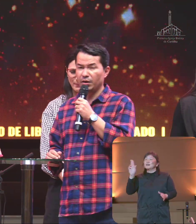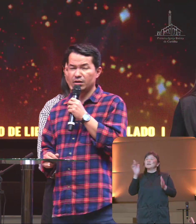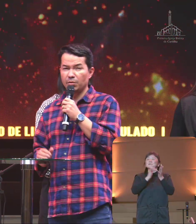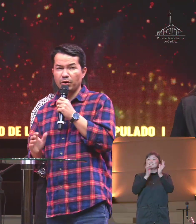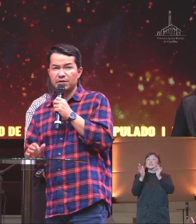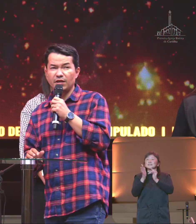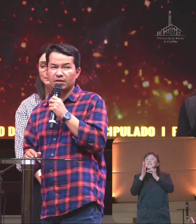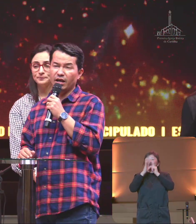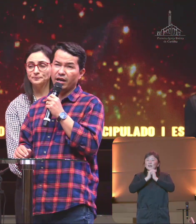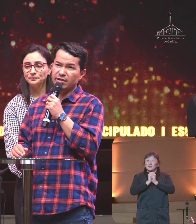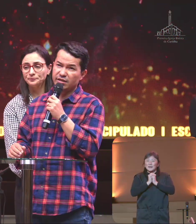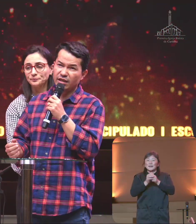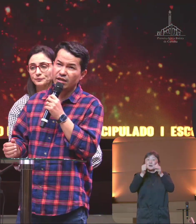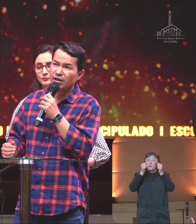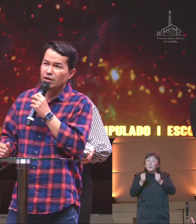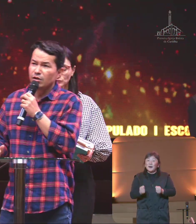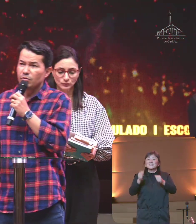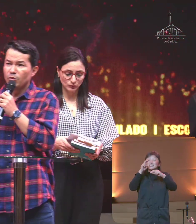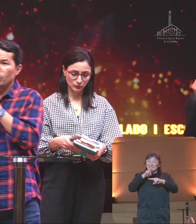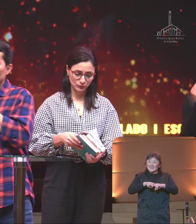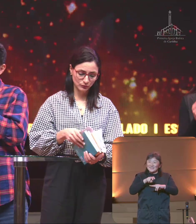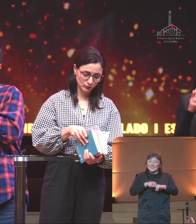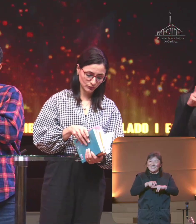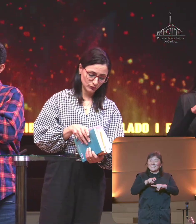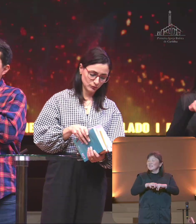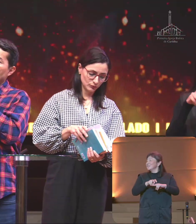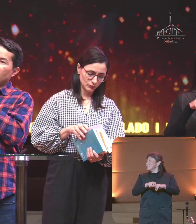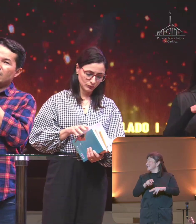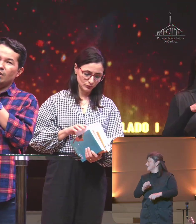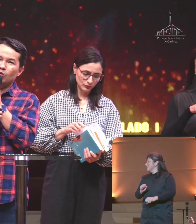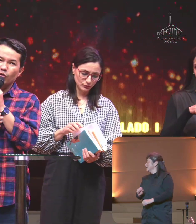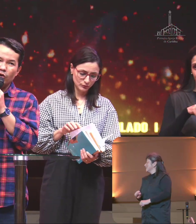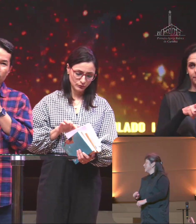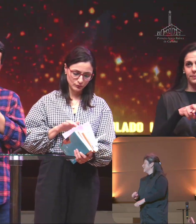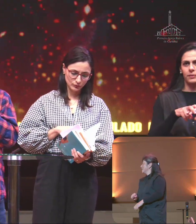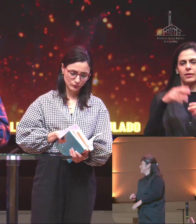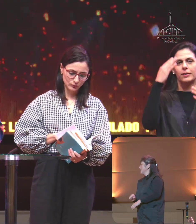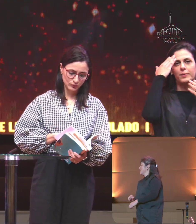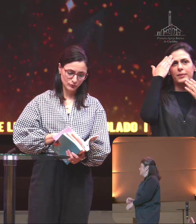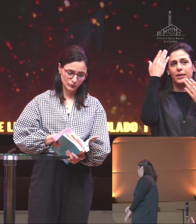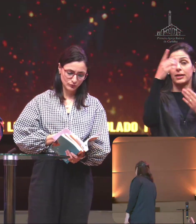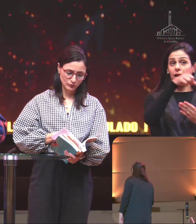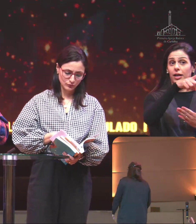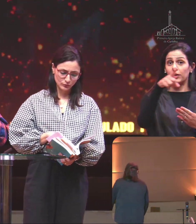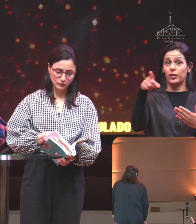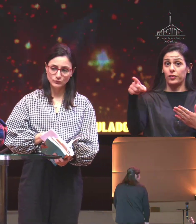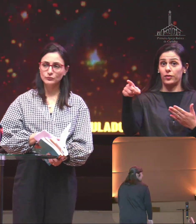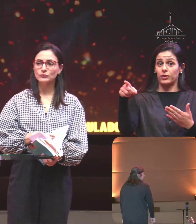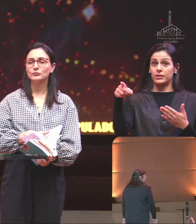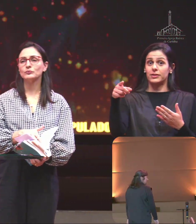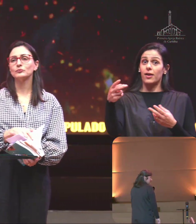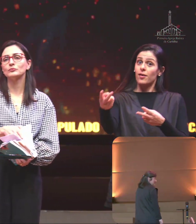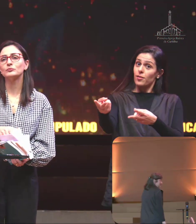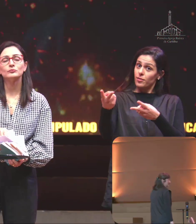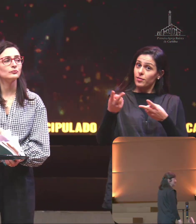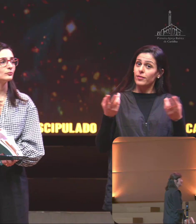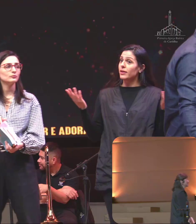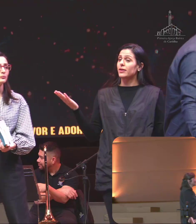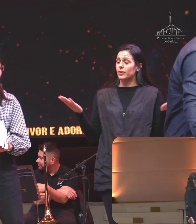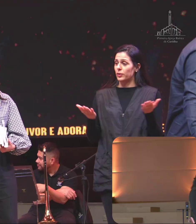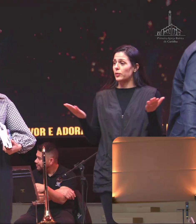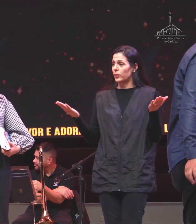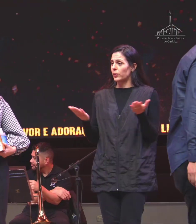Amém, amém. Você pode sentar-se. Muito obrigado você que aceitou o nosso convite. Eu sei que várias pessoas estão aqui